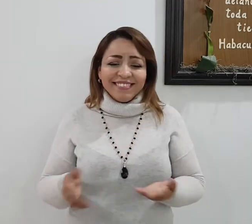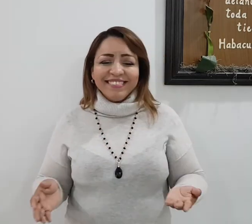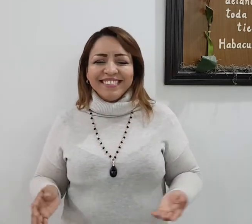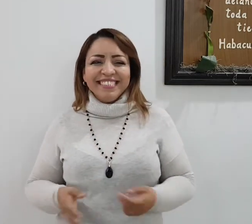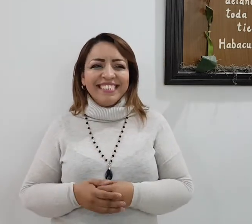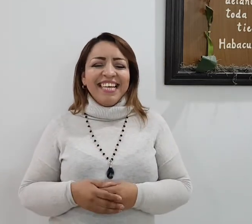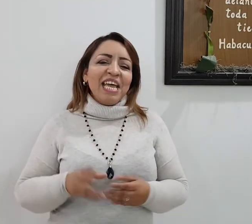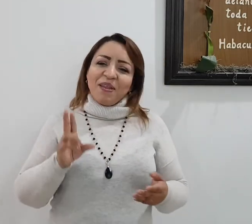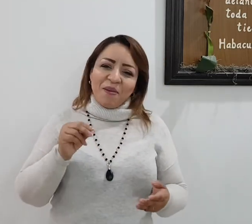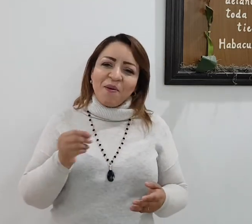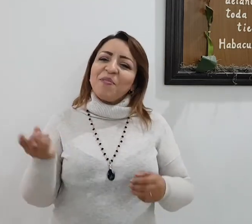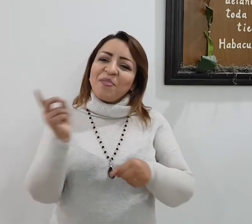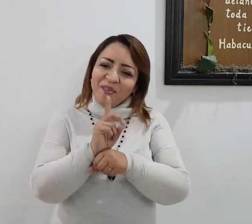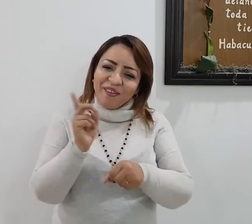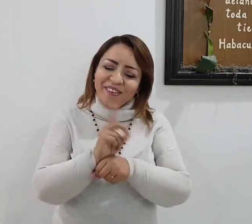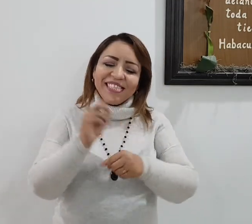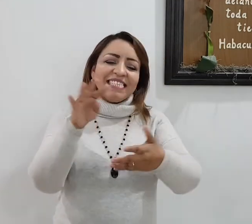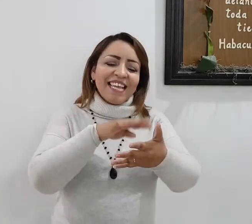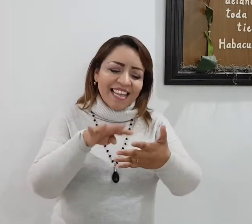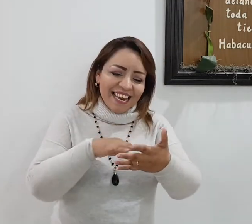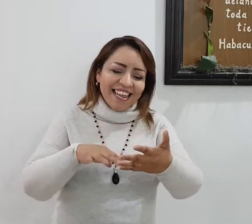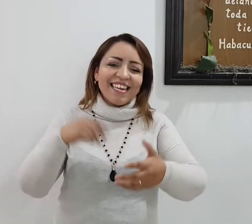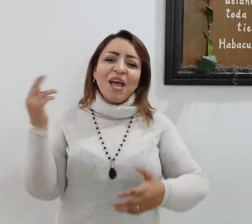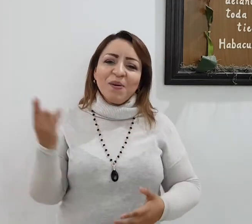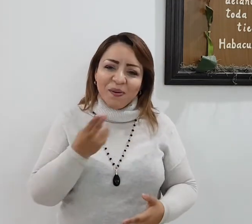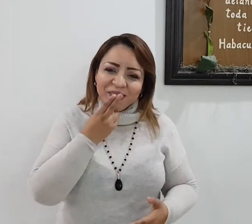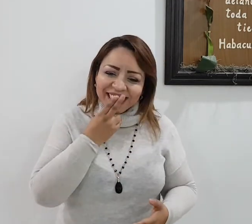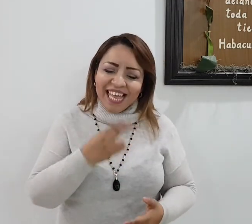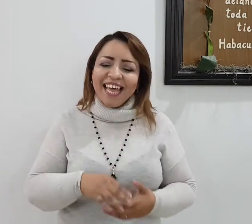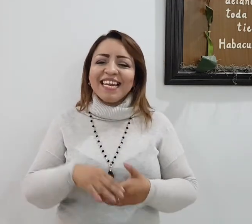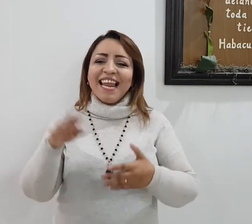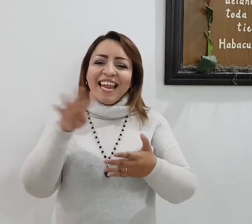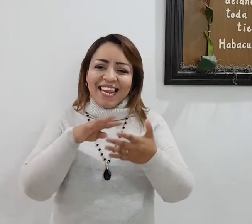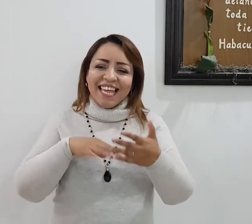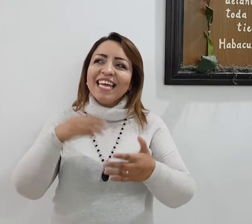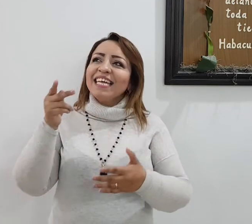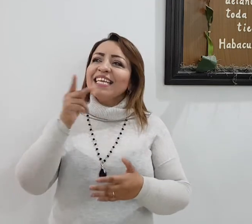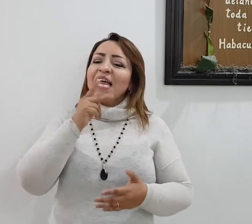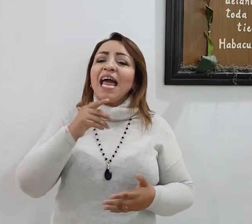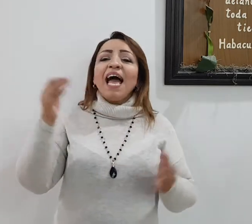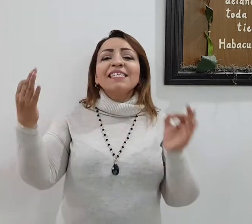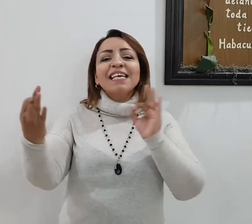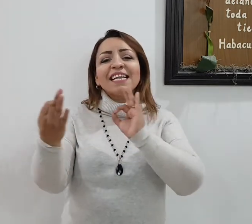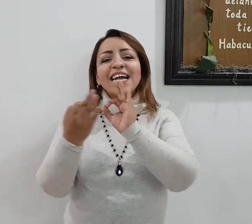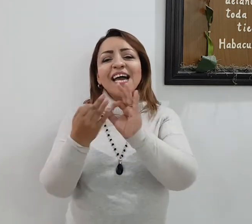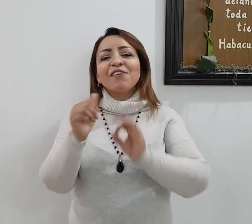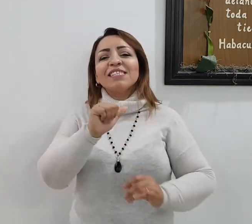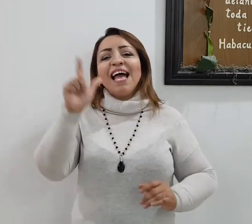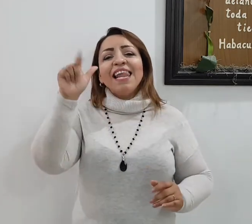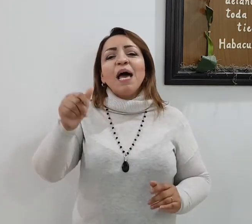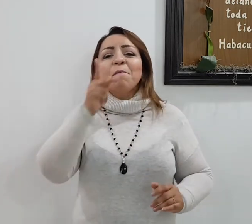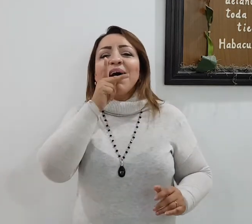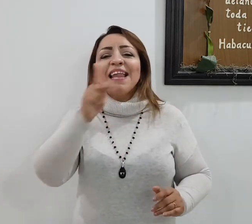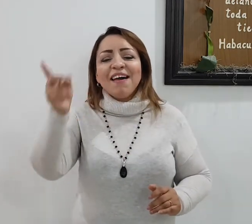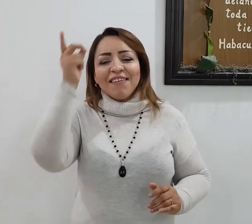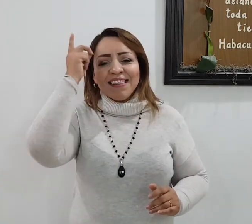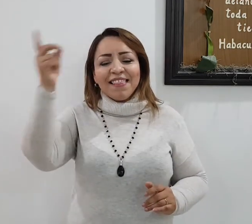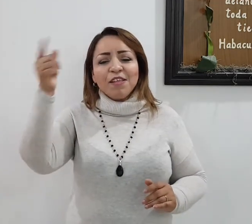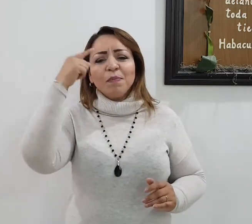la voluntad de Dios para su vida, acercándose a la palabra. Para que usted tenga ánimo y fortaleza en las pruebas, acérquese a la